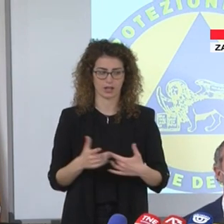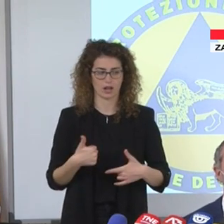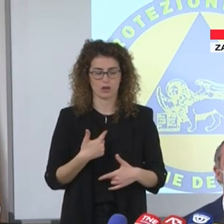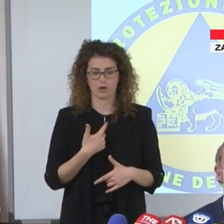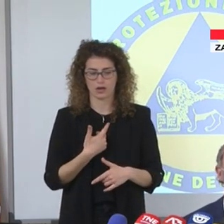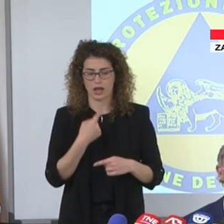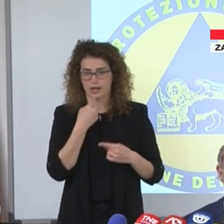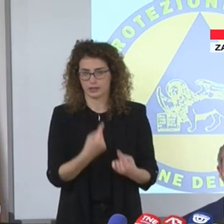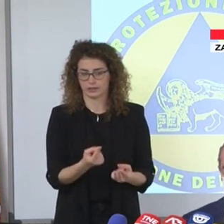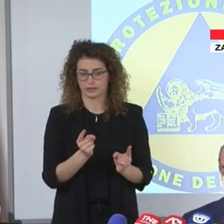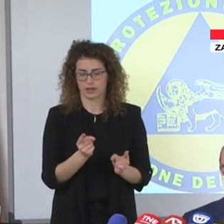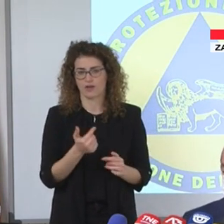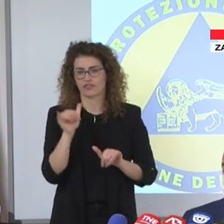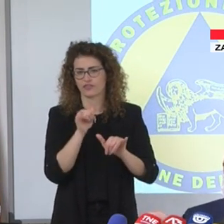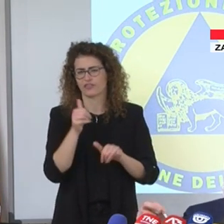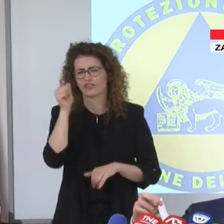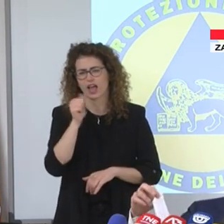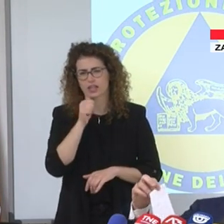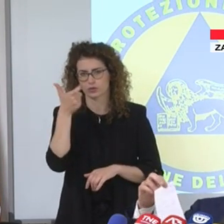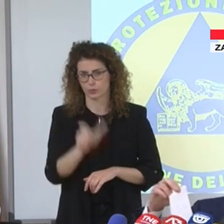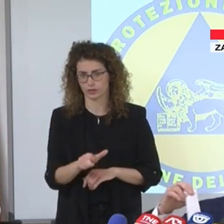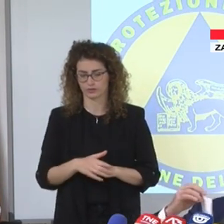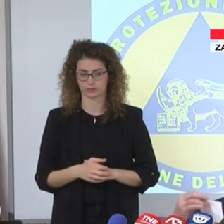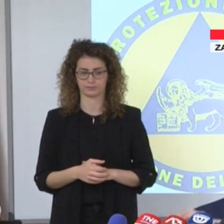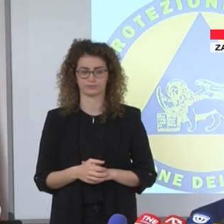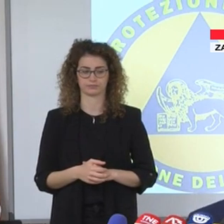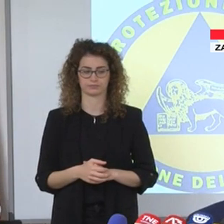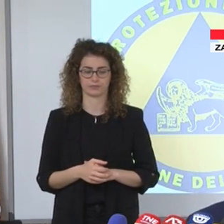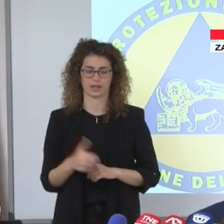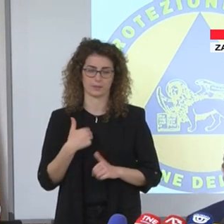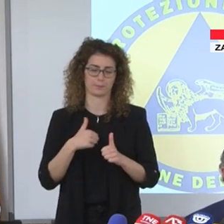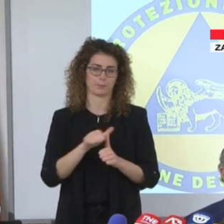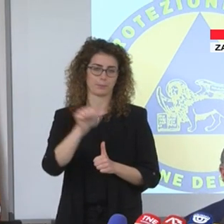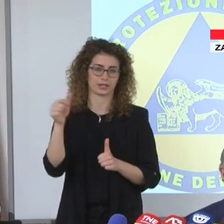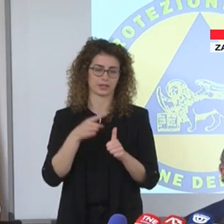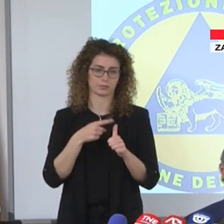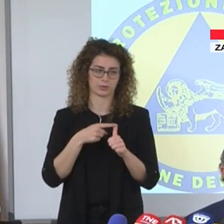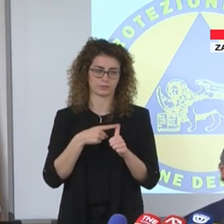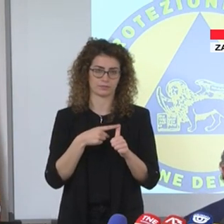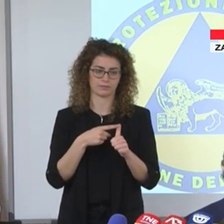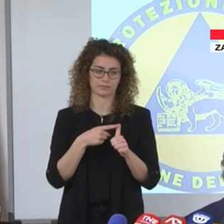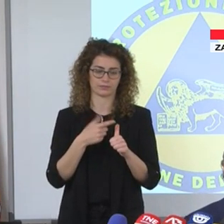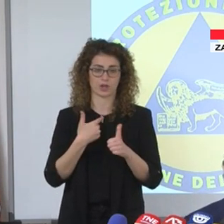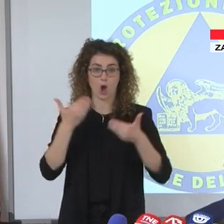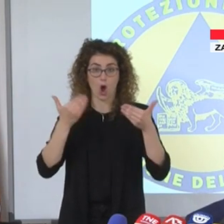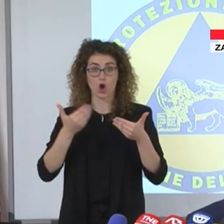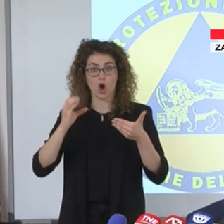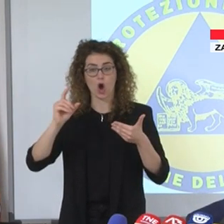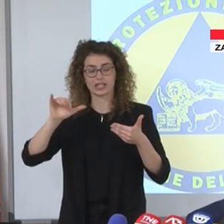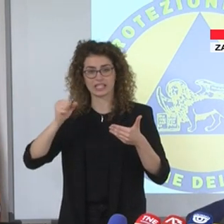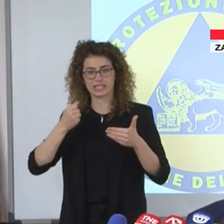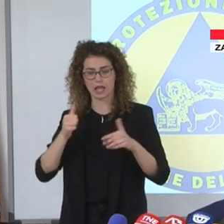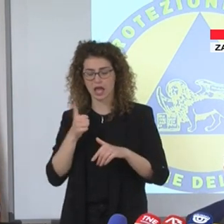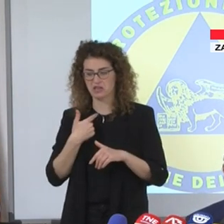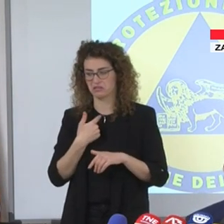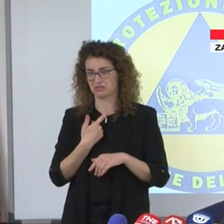questo post? No, perché sono false le notizie? Perché primo, la mia apparizione all'Odissea penso che sia stata due